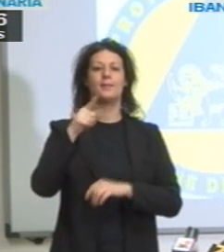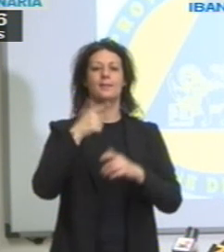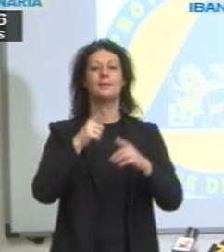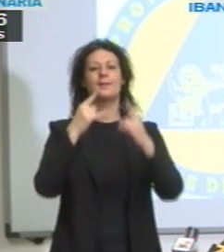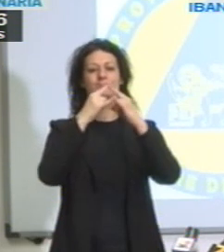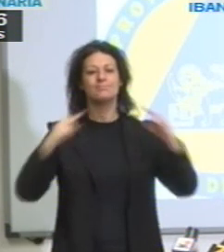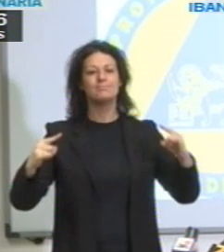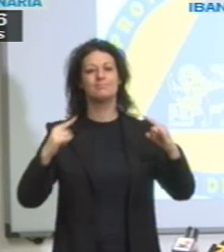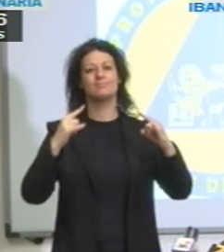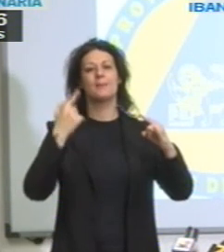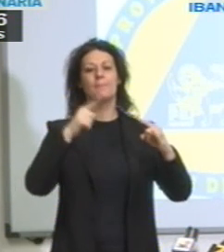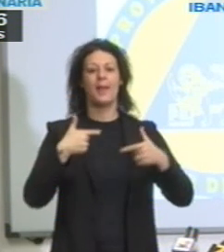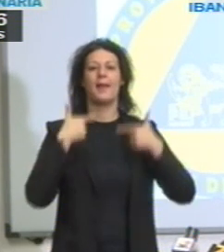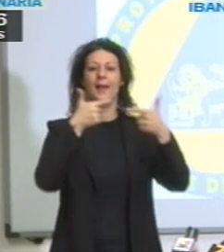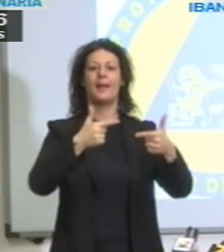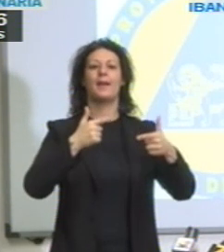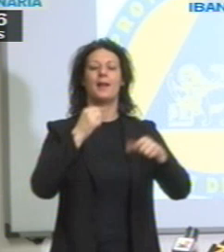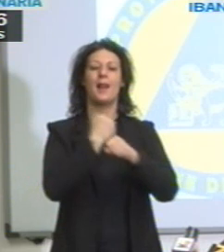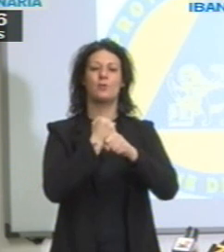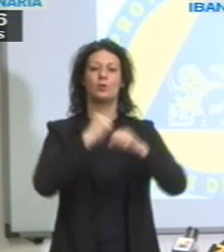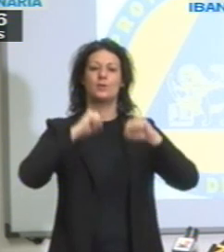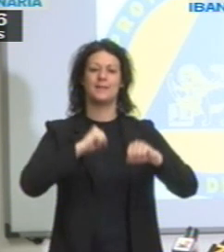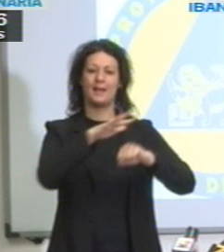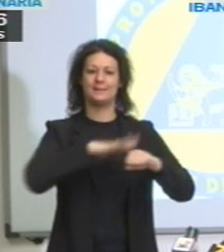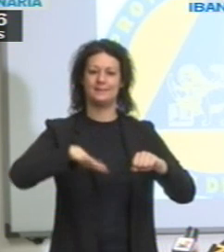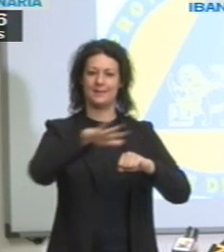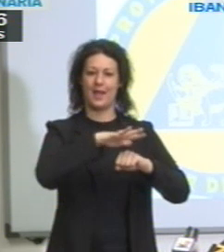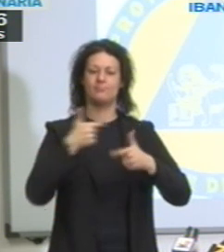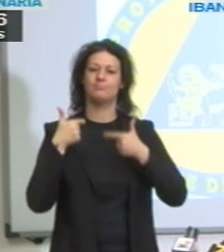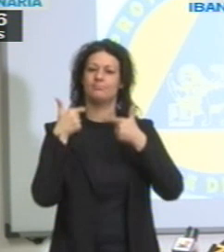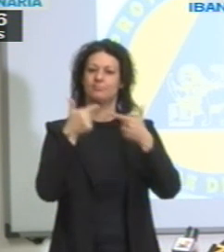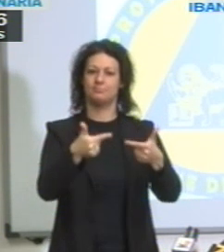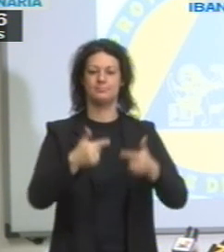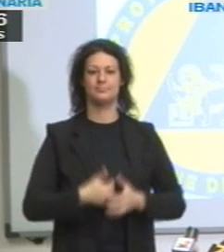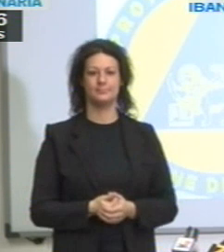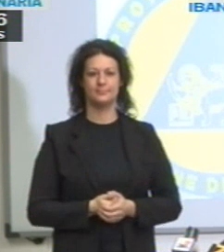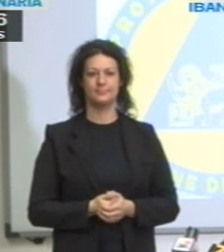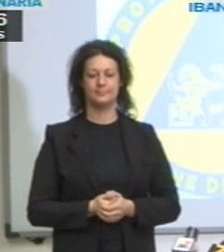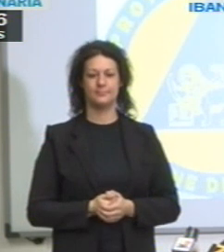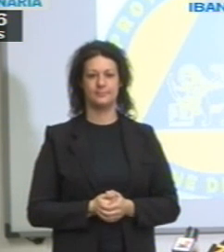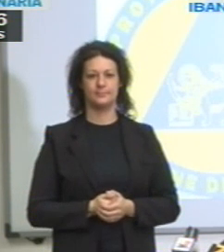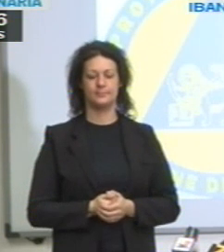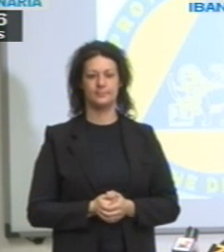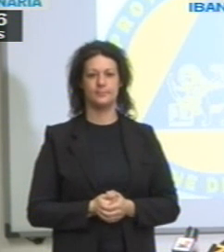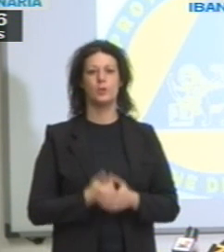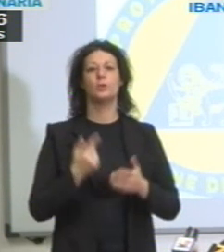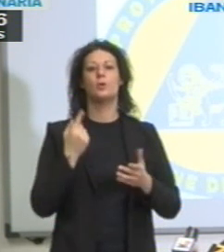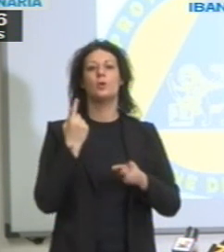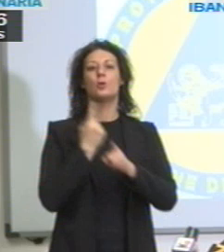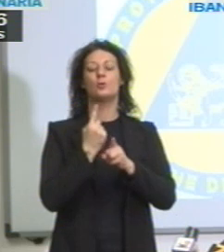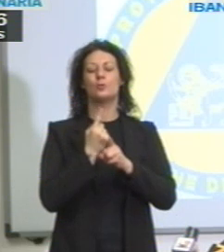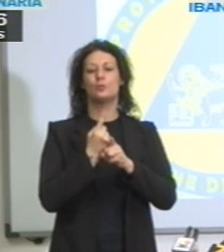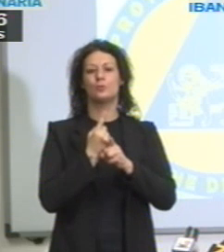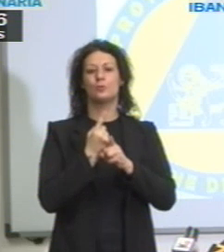campeggi, dell'open air e altri weekend che sono stati offerti, quindi alla fine troveremo una modalità per distribuire questi